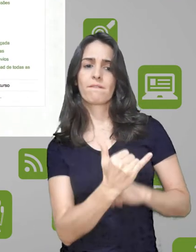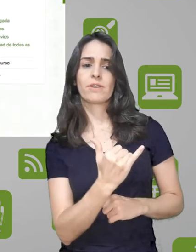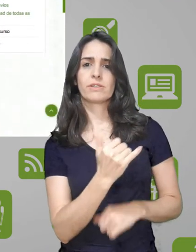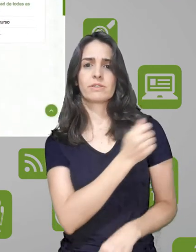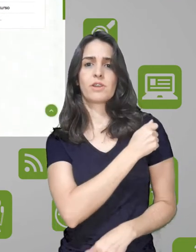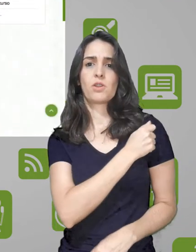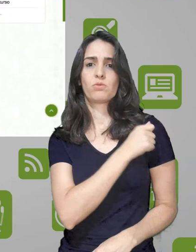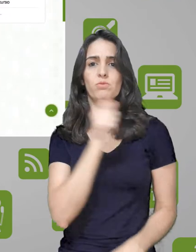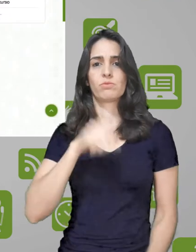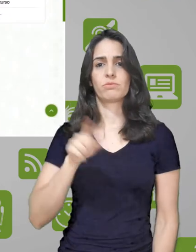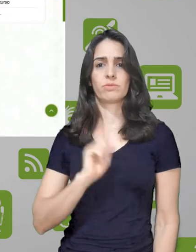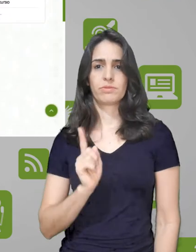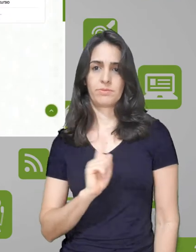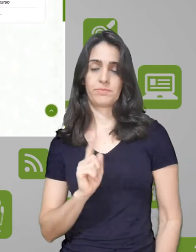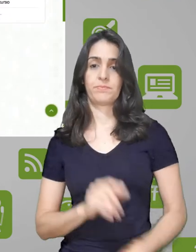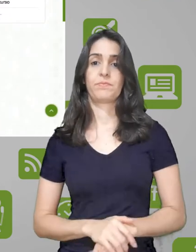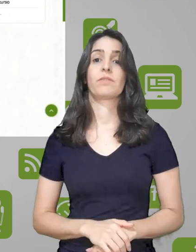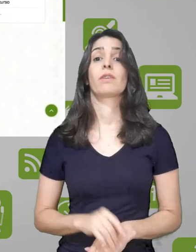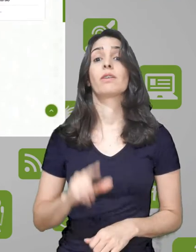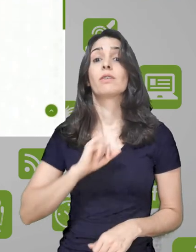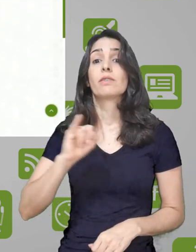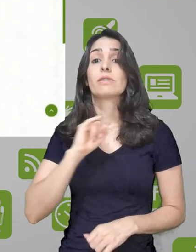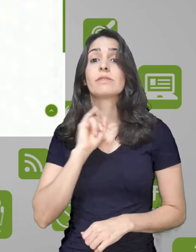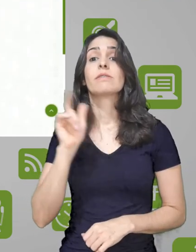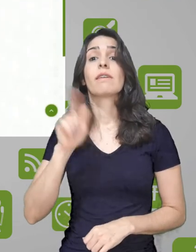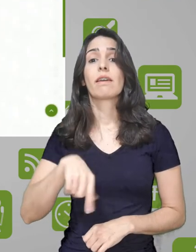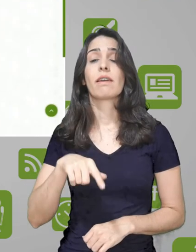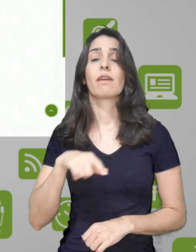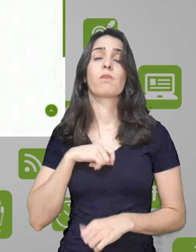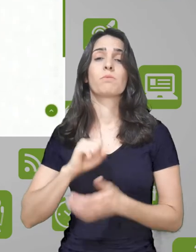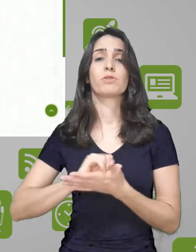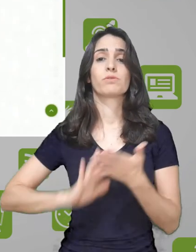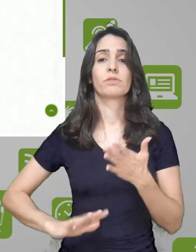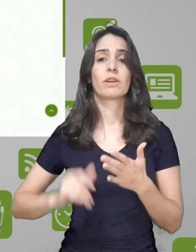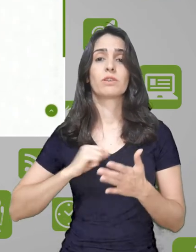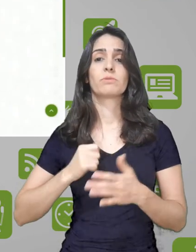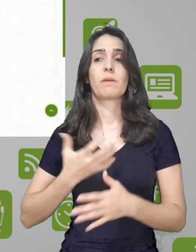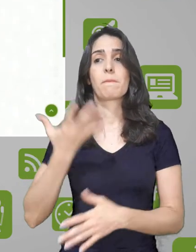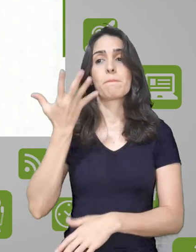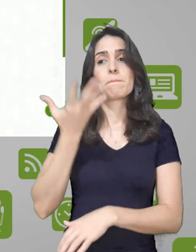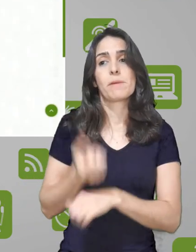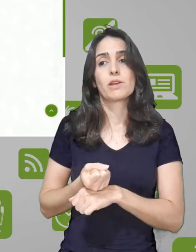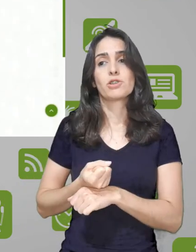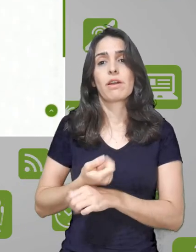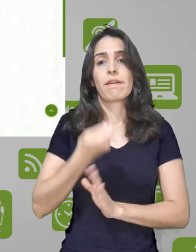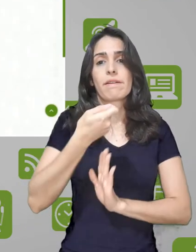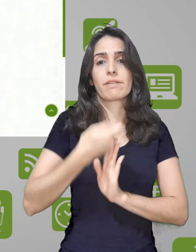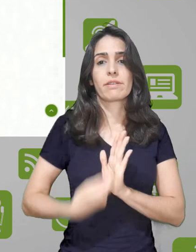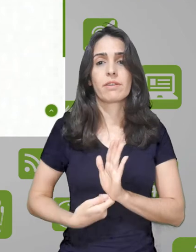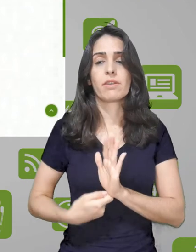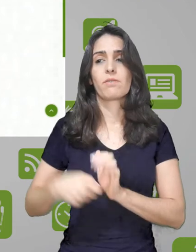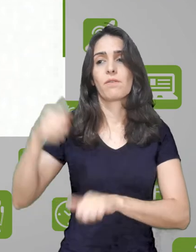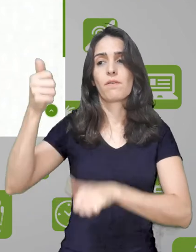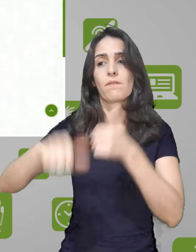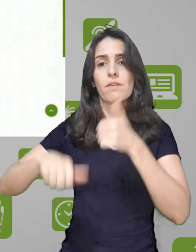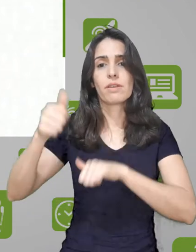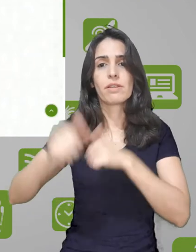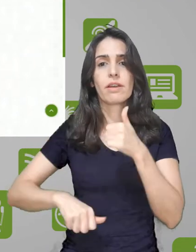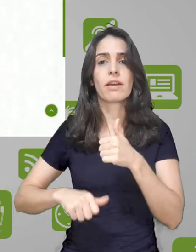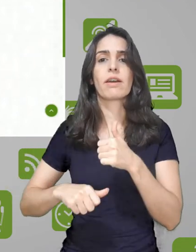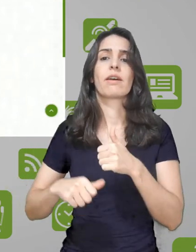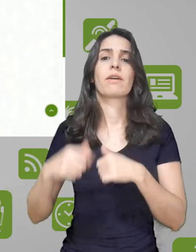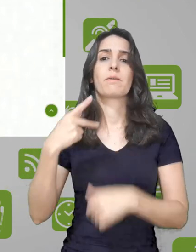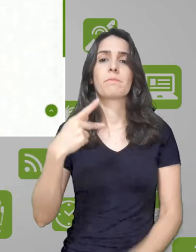porém se é uma atividade que você precisa analisar um arquivo do aluno fazer o download de anotações